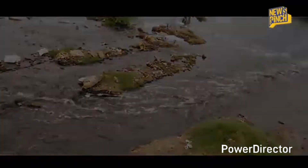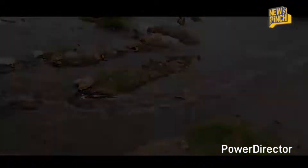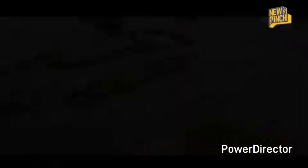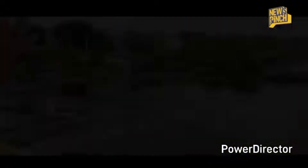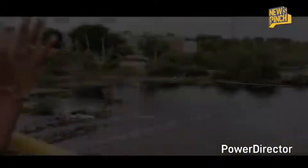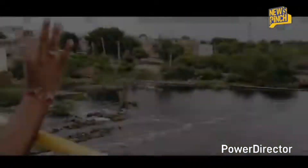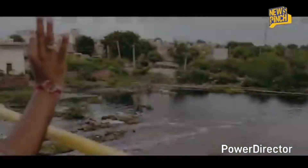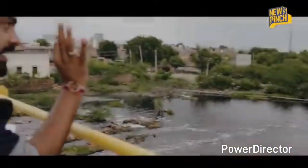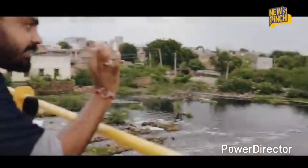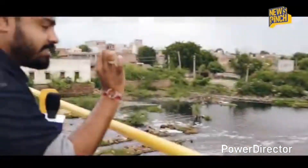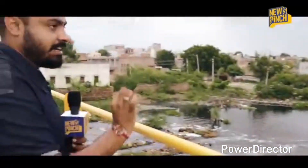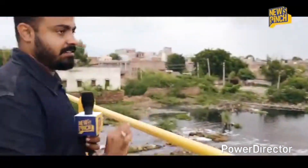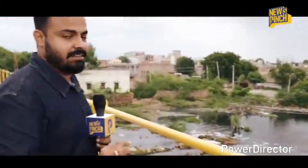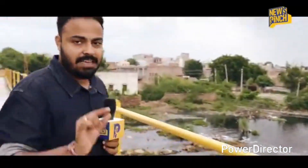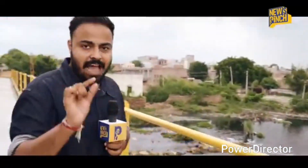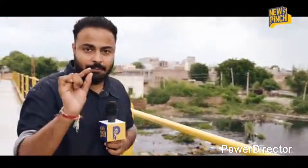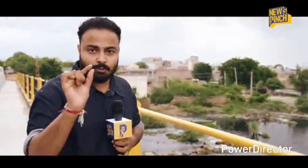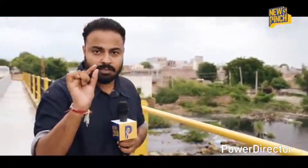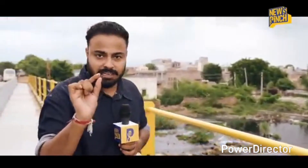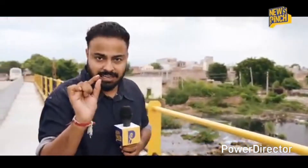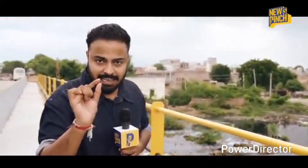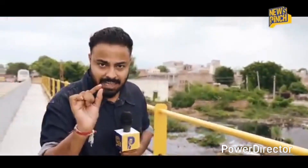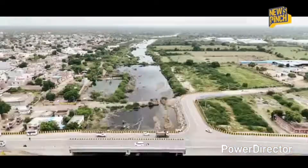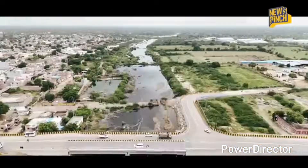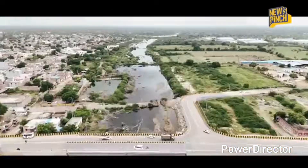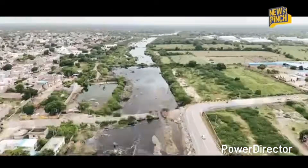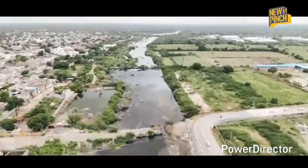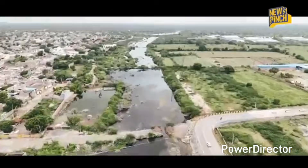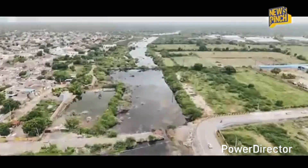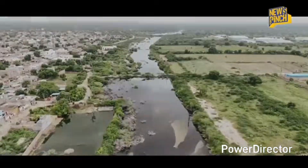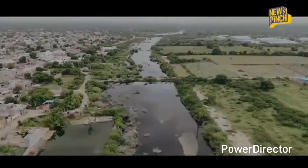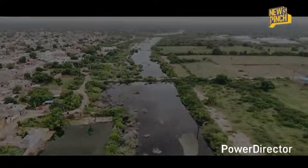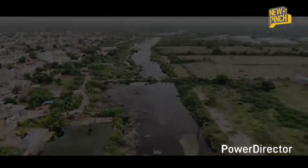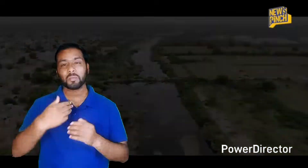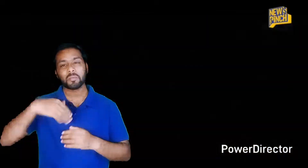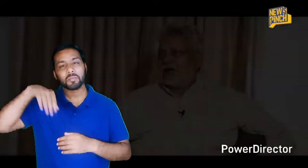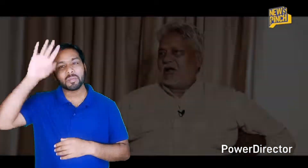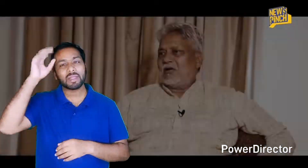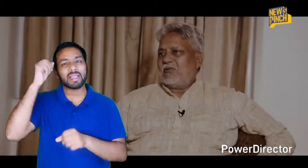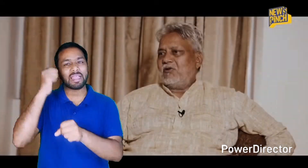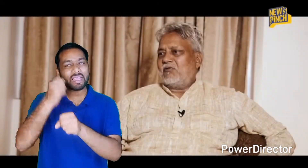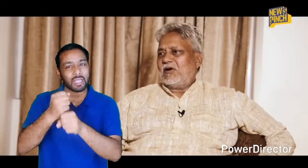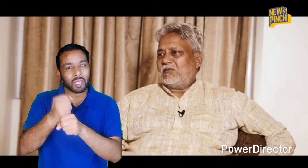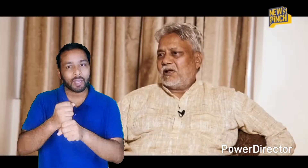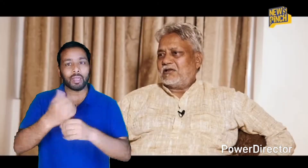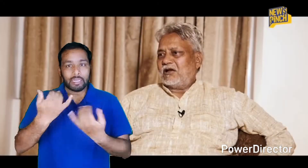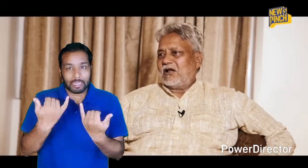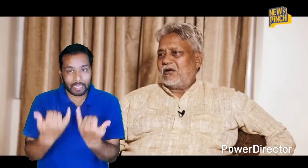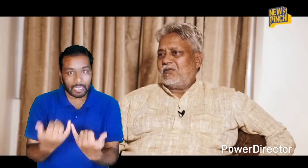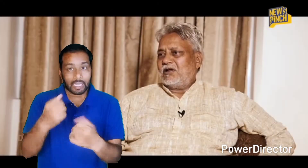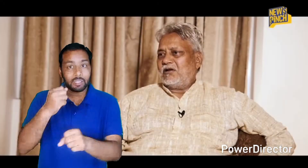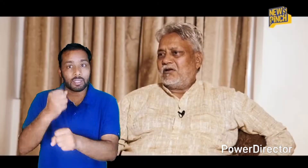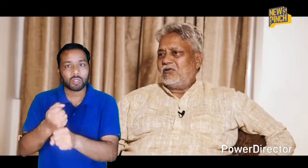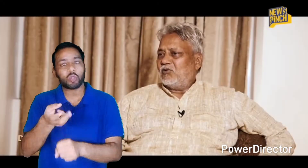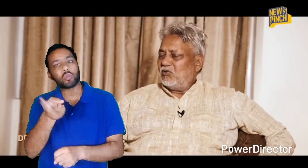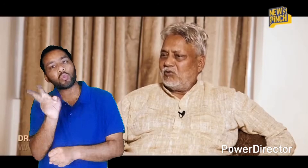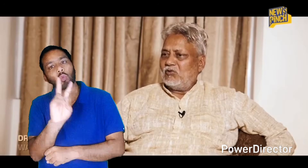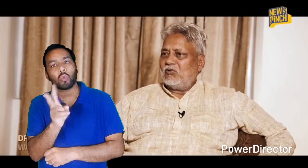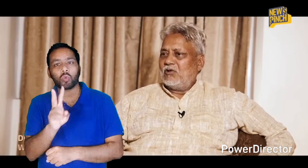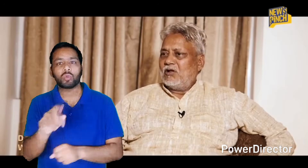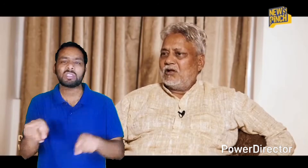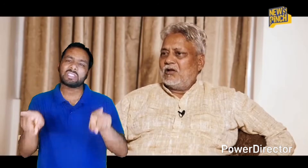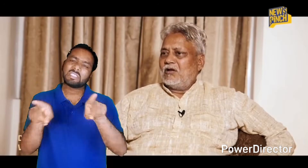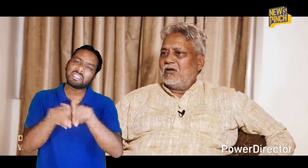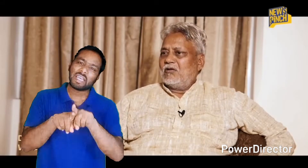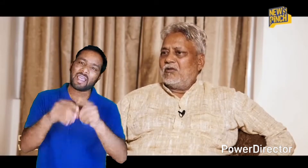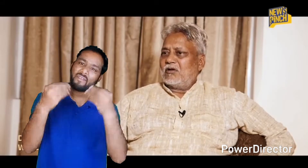रिवर फ्रंट की एक ईंट तक आपको नजर नहीं आएगी। पुरानी सरकार भी और वर्तमान सरकार भी दोनों